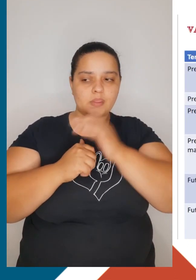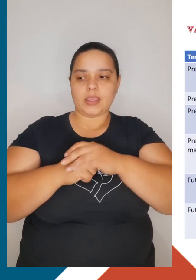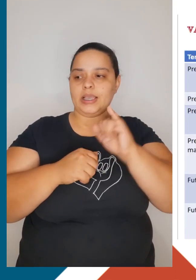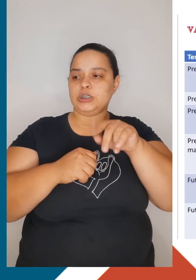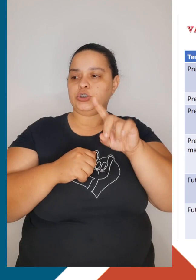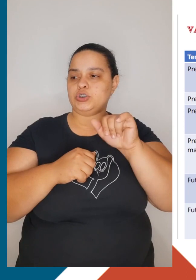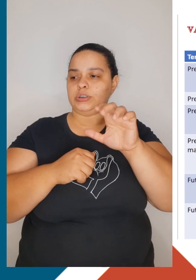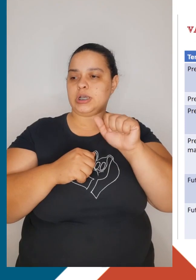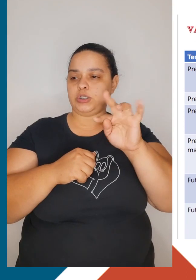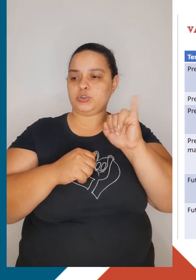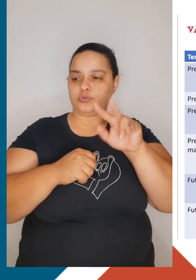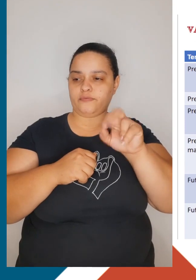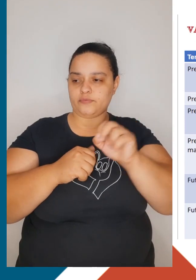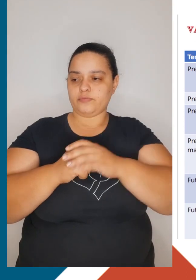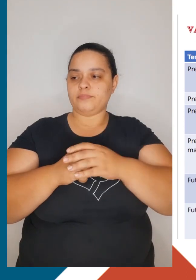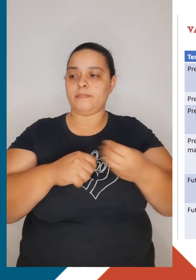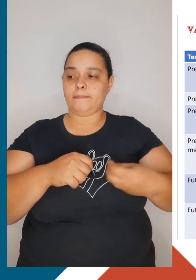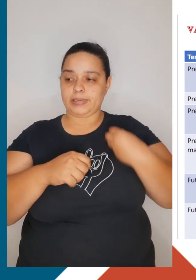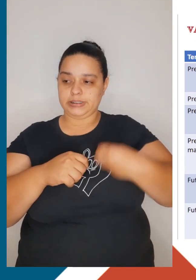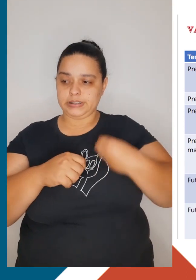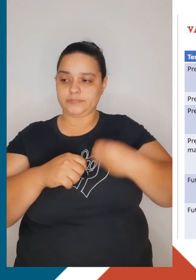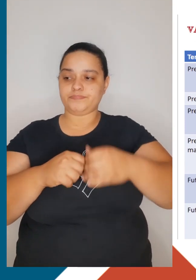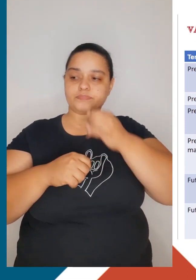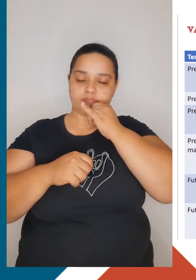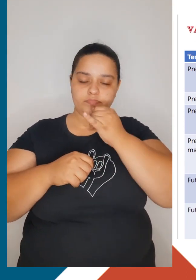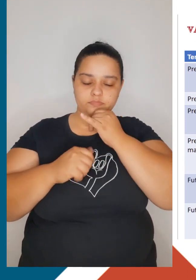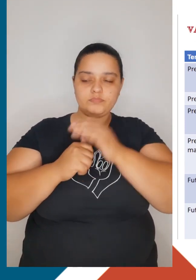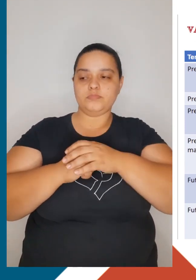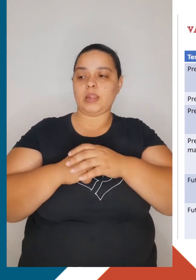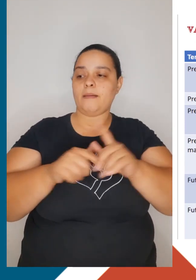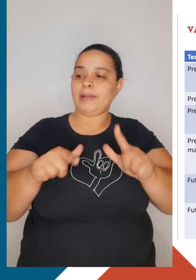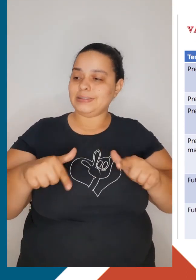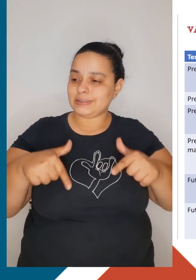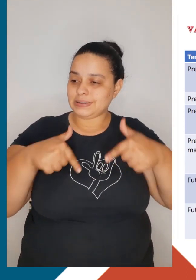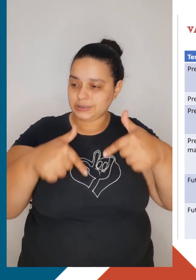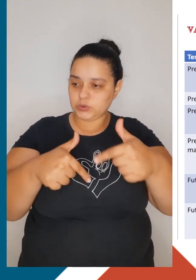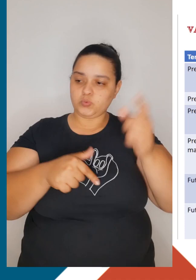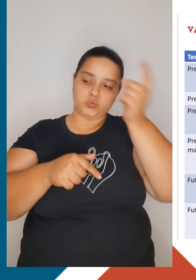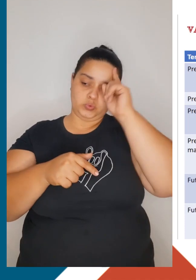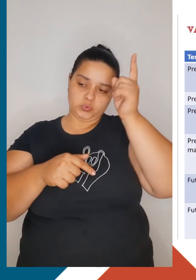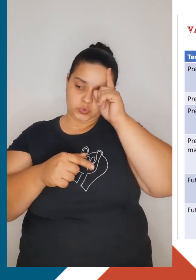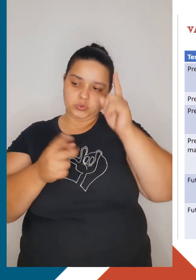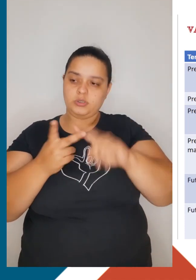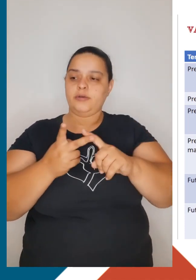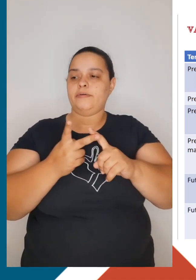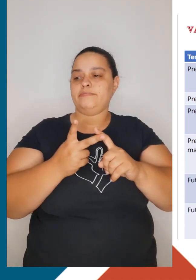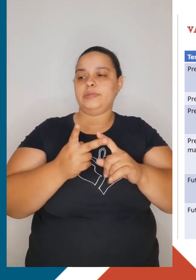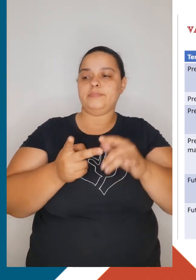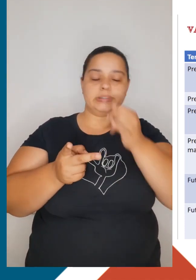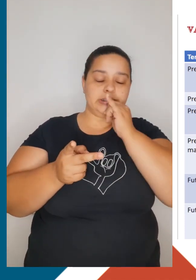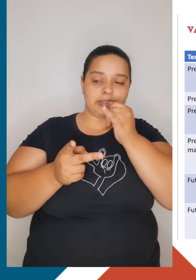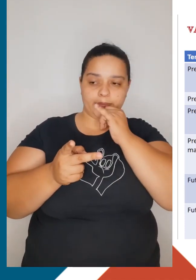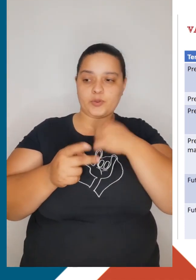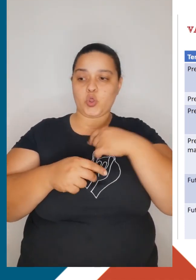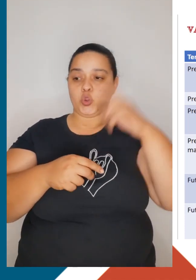modo indicativo. O presente do indicativo tem como valores semânticos uma ação rotineira, habitual, como mostra